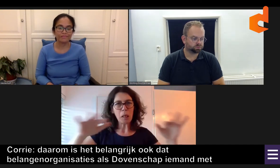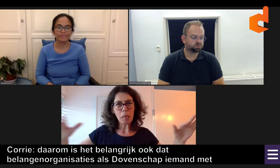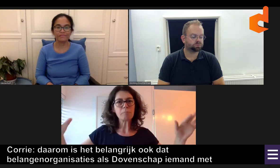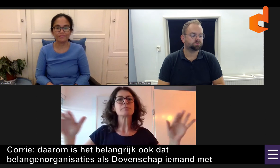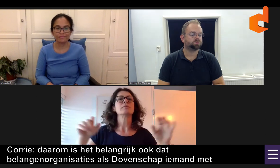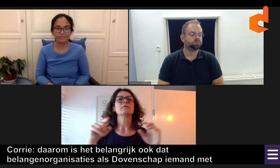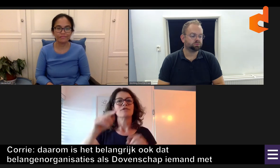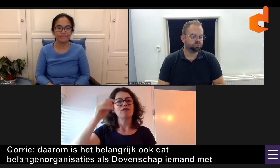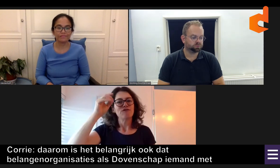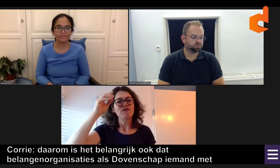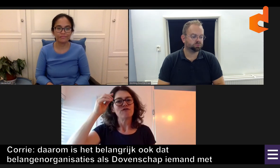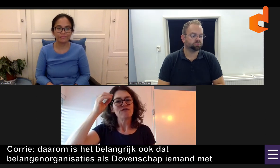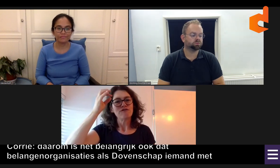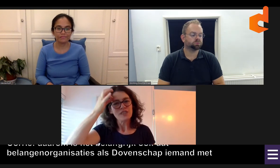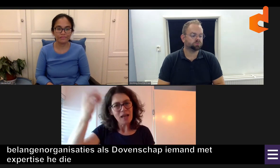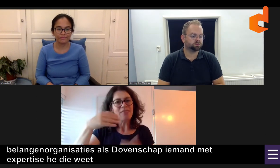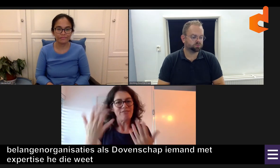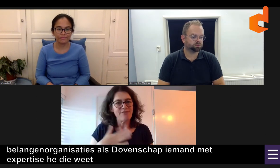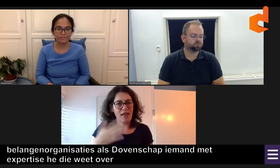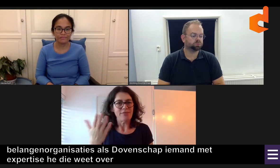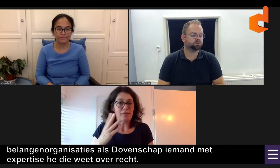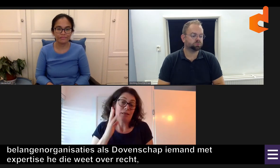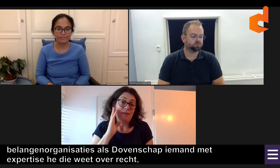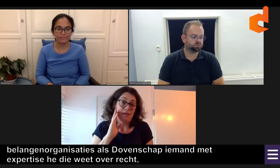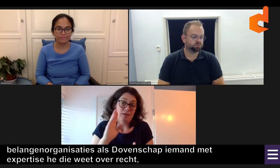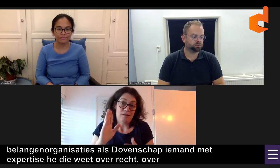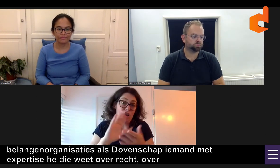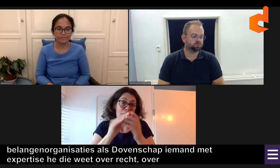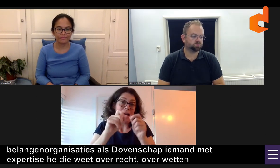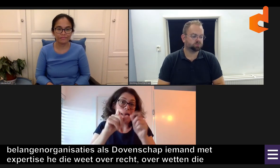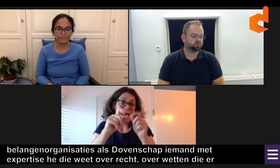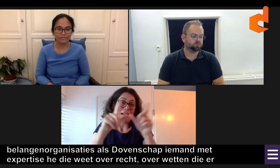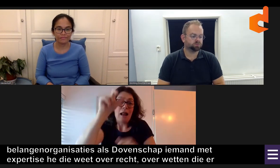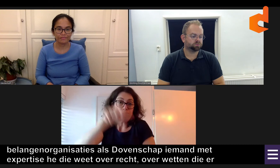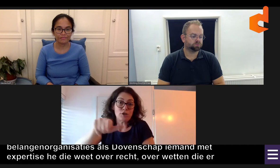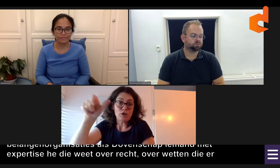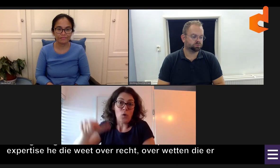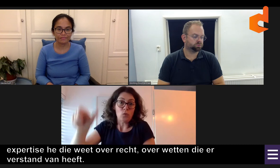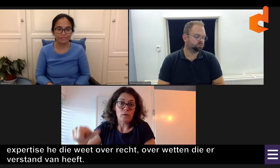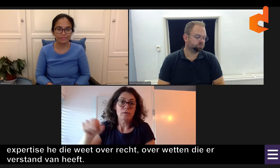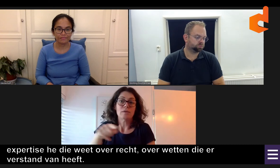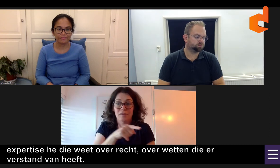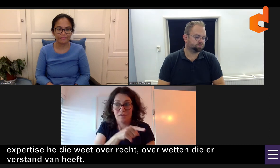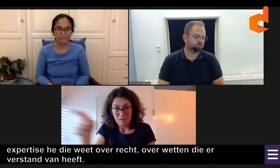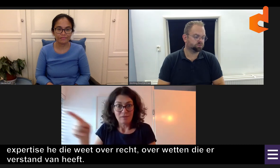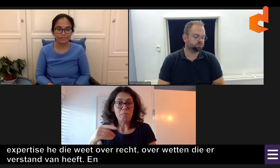weet over recht, over wetten, die er verstand van heeft. En dat, het